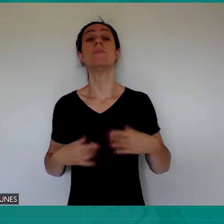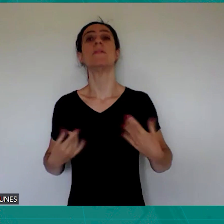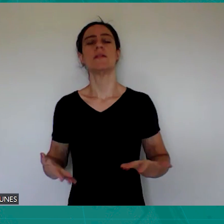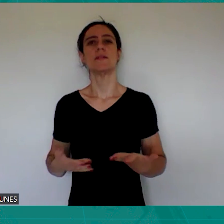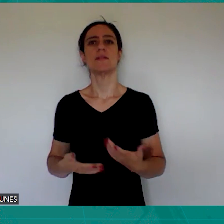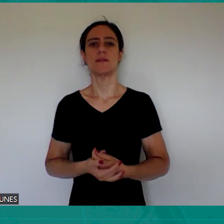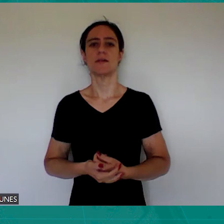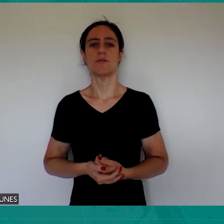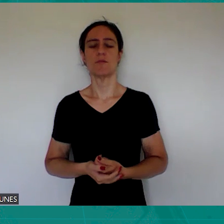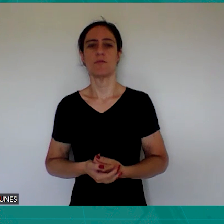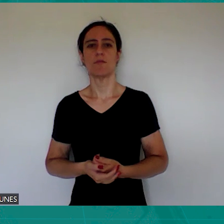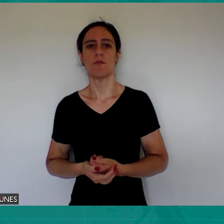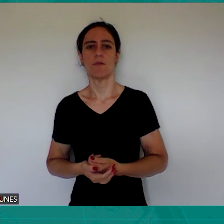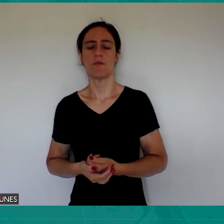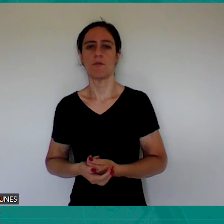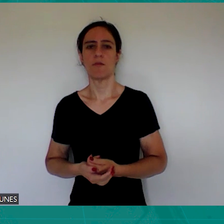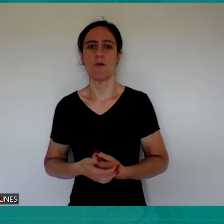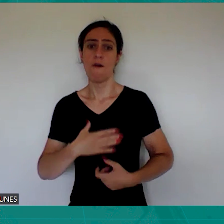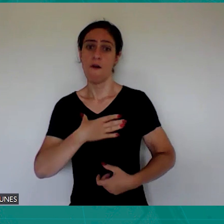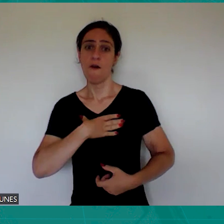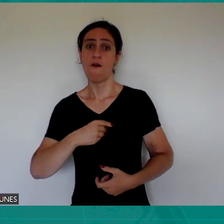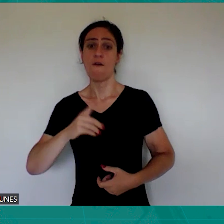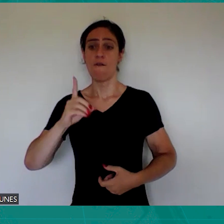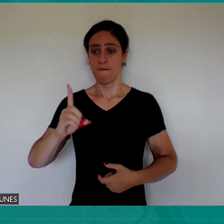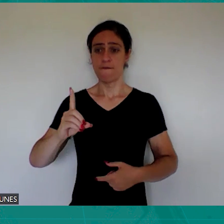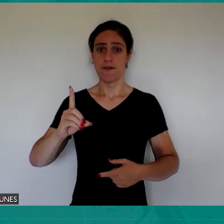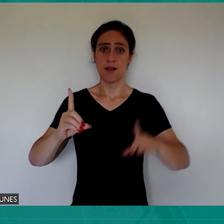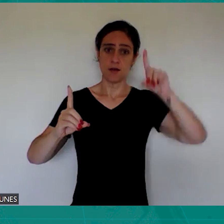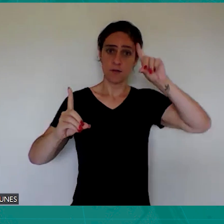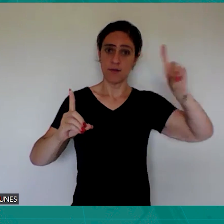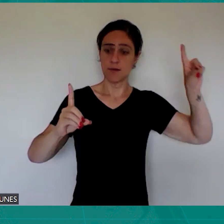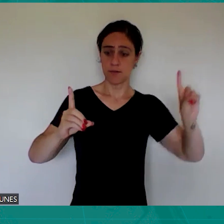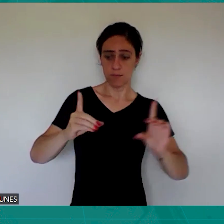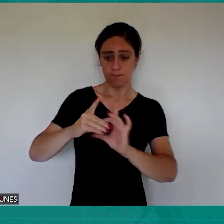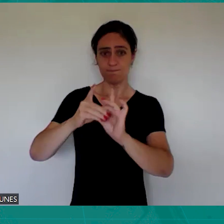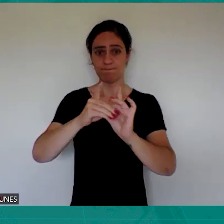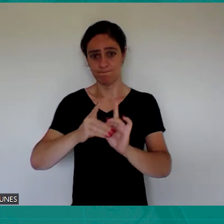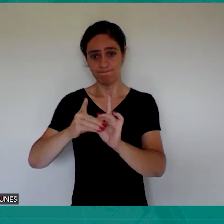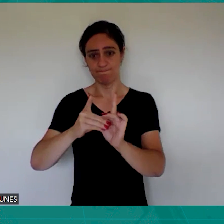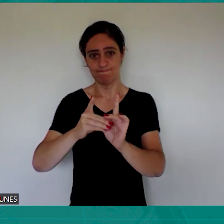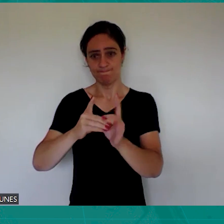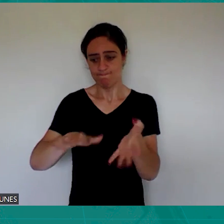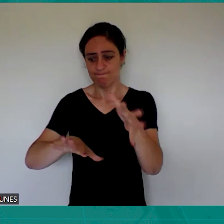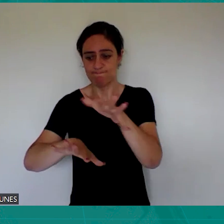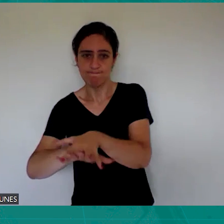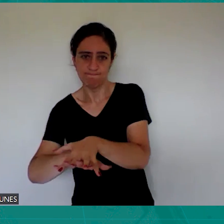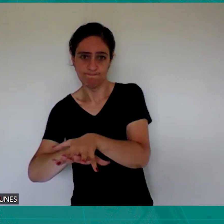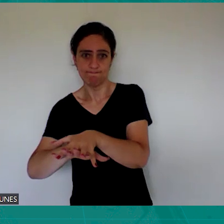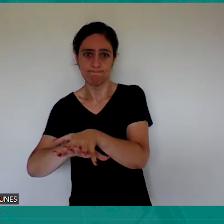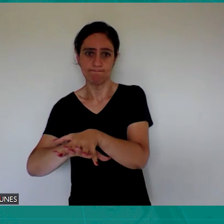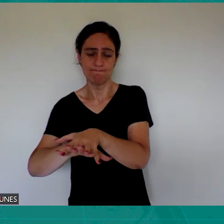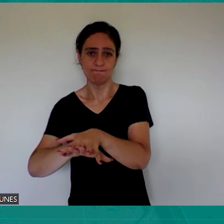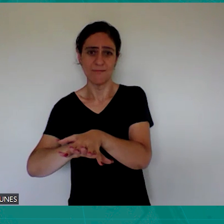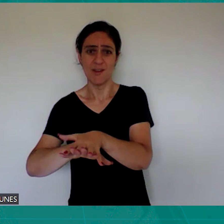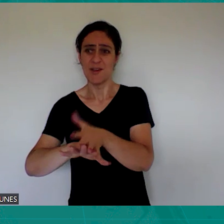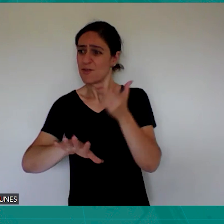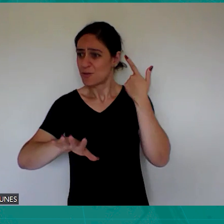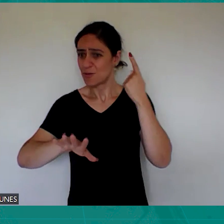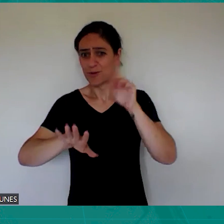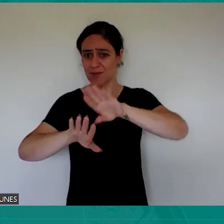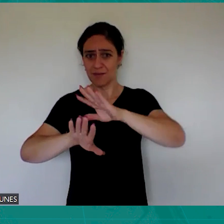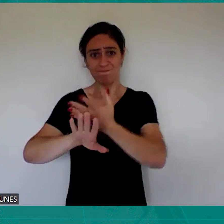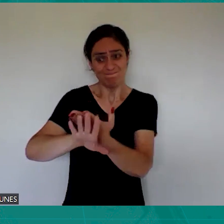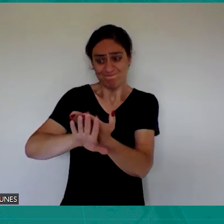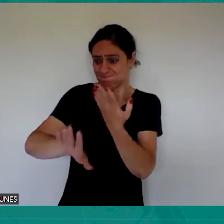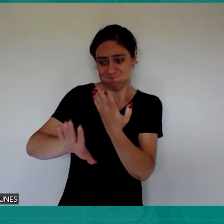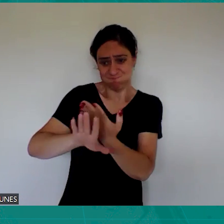O Pai, o Filho está no Pai e o Pai está no Filho. Eu não consigo fazer isso com o Iudeu. Eu não consigo estar em Iudeu